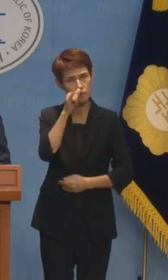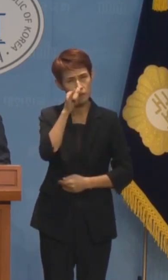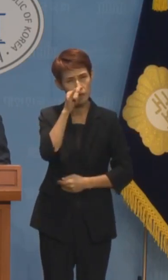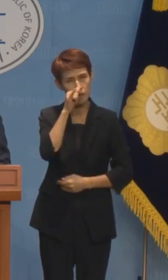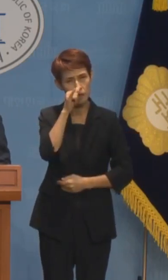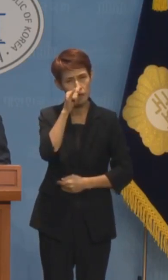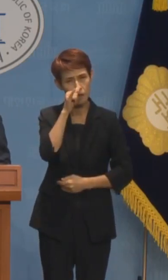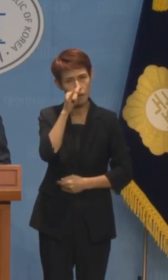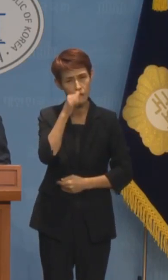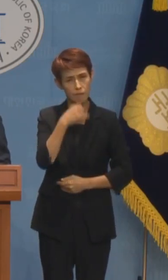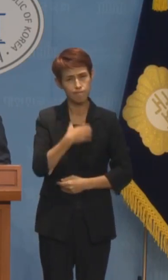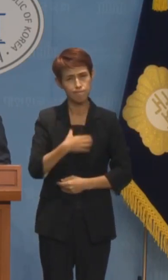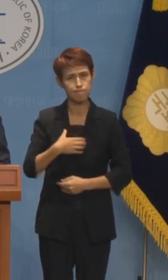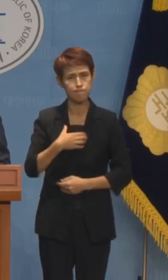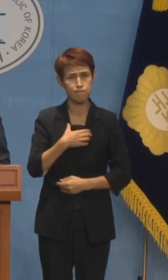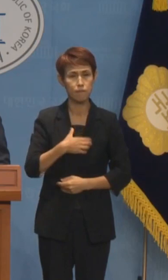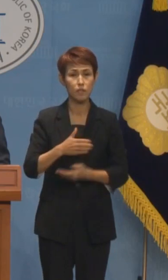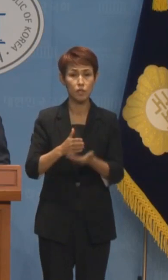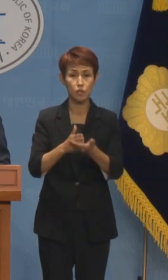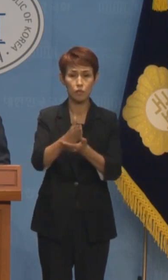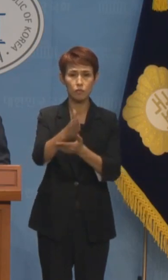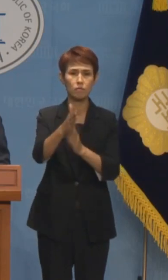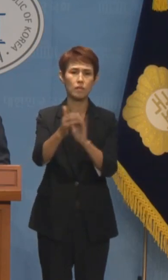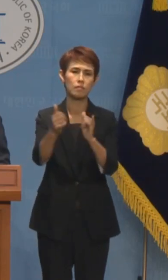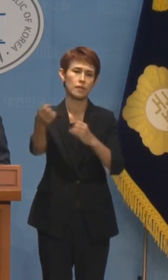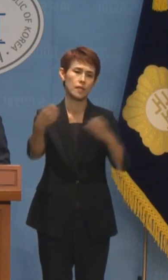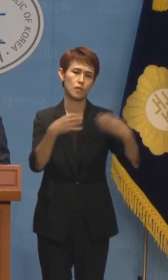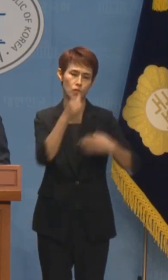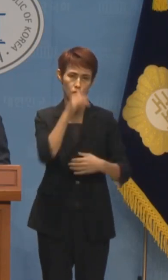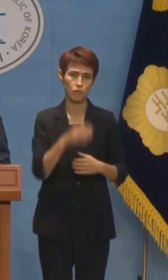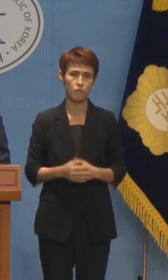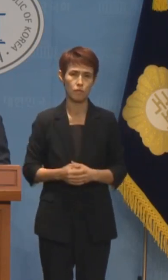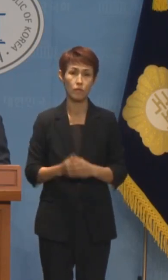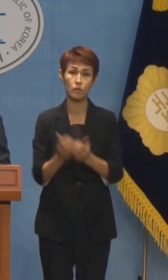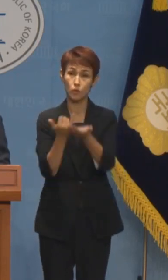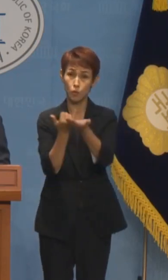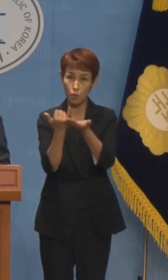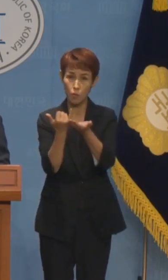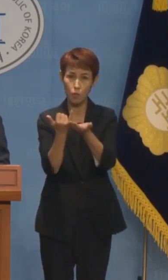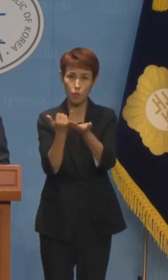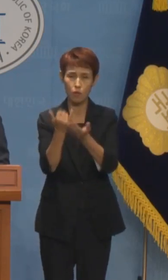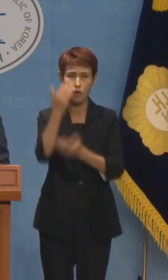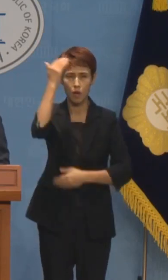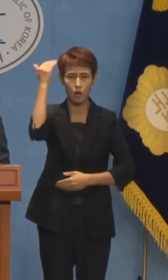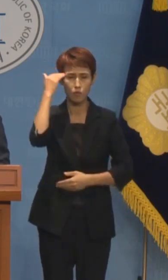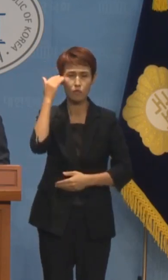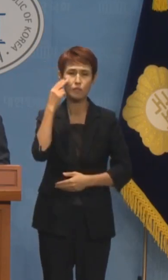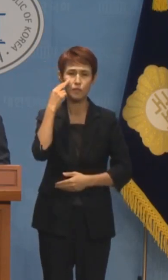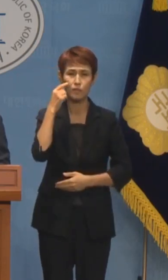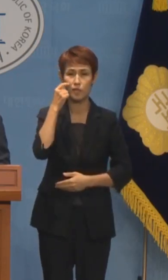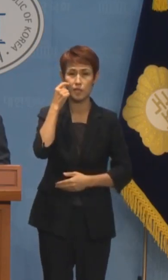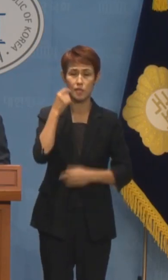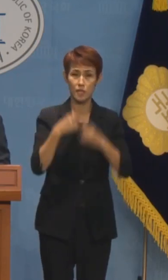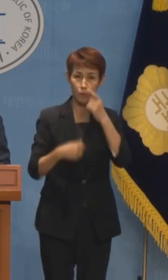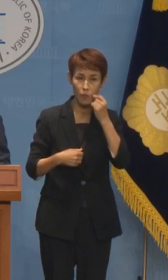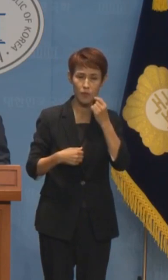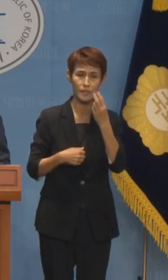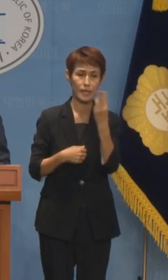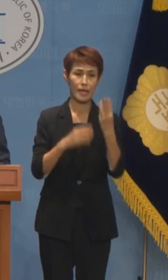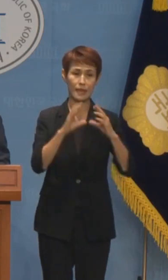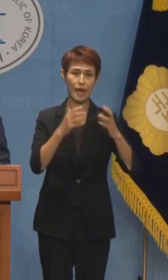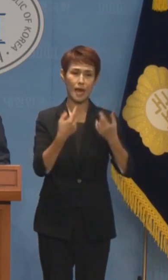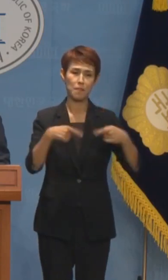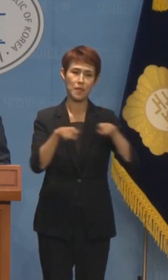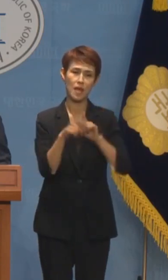전문가들의 우려가 있습니다 독도를 한밀 3국의 공동 관리